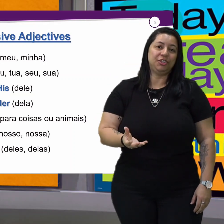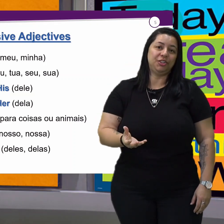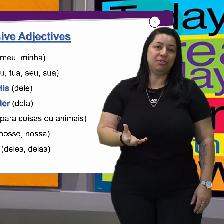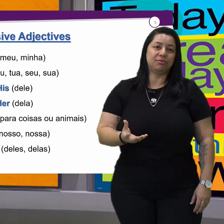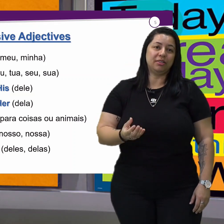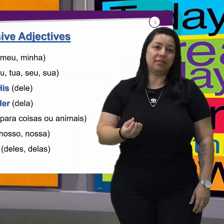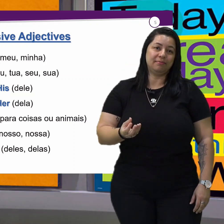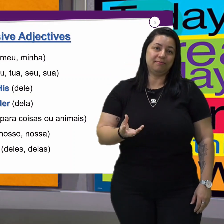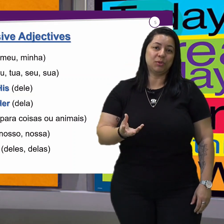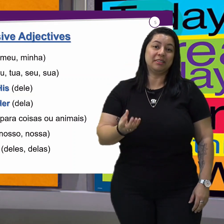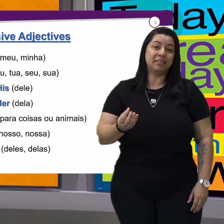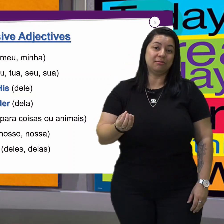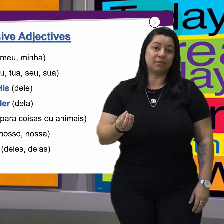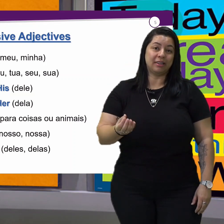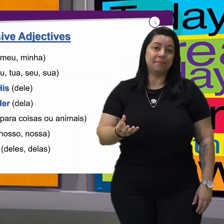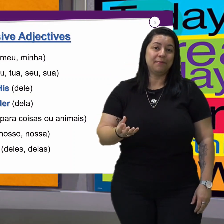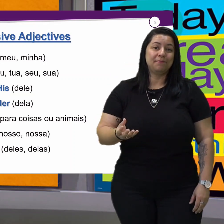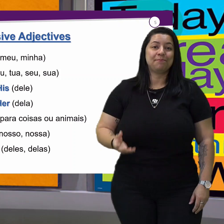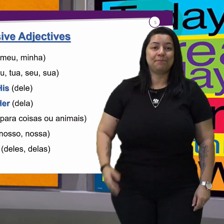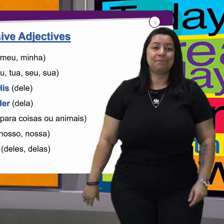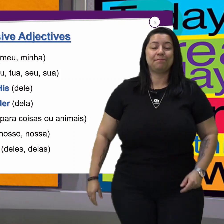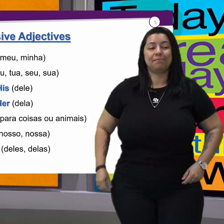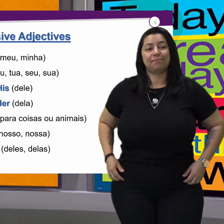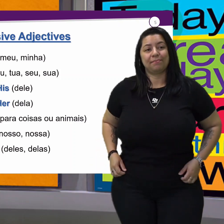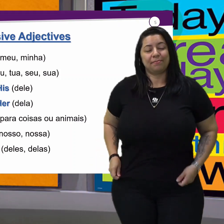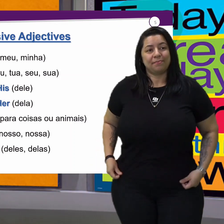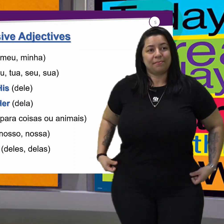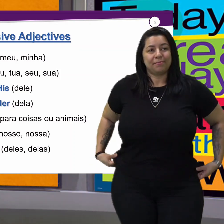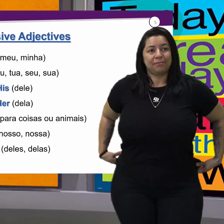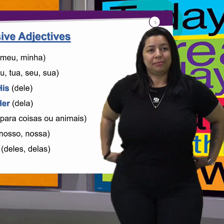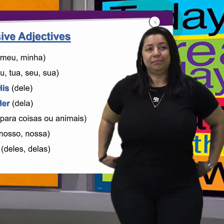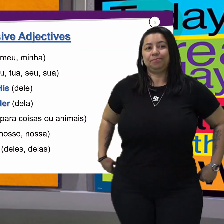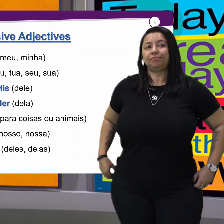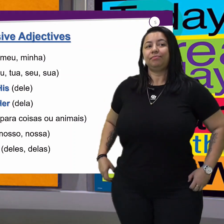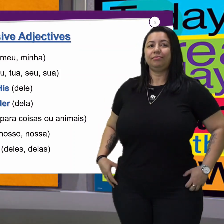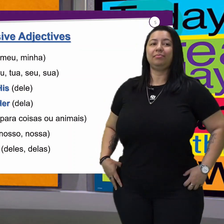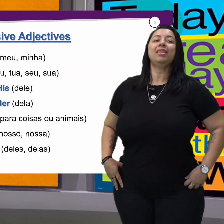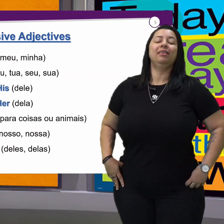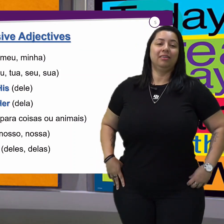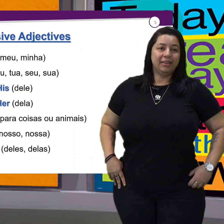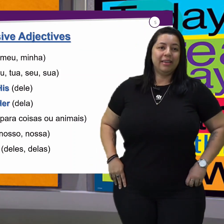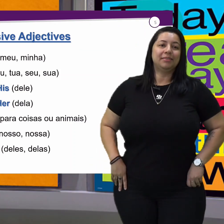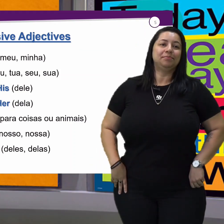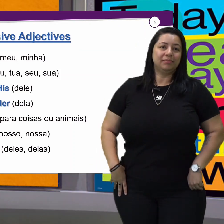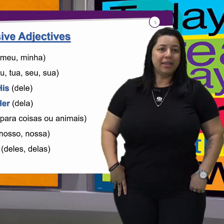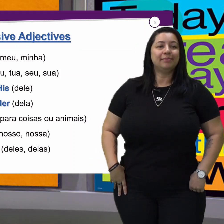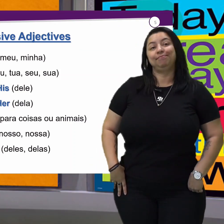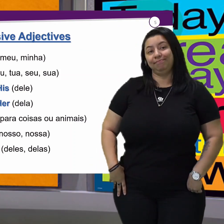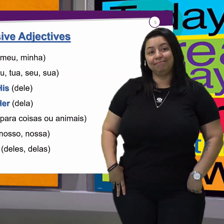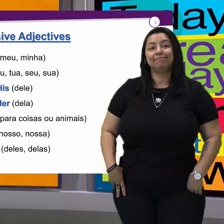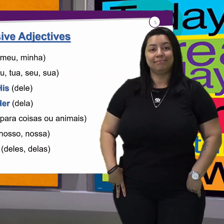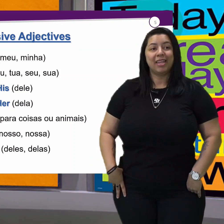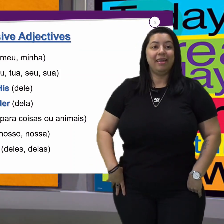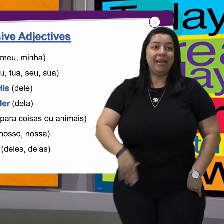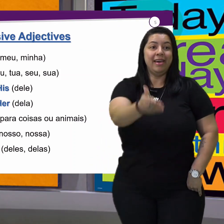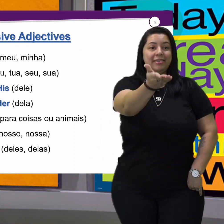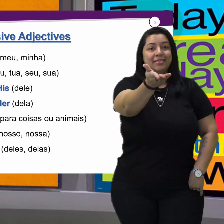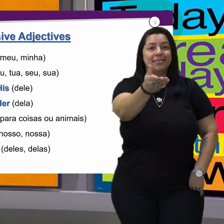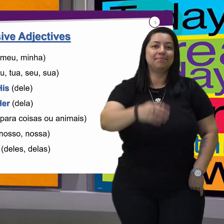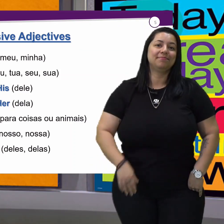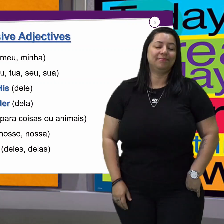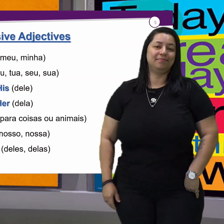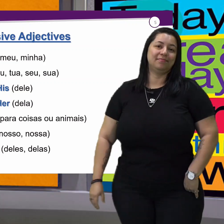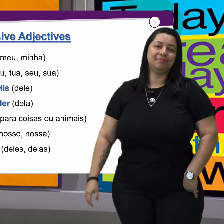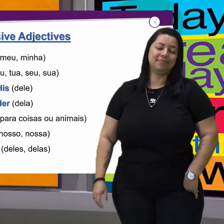seu adjetivo ali, possessivo, tá? Exatamente. Principalmente o your, né? É o mais parecido. O your, é só tirar o R, ele fica you, que é